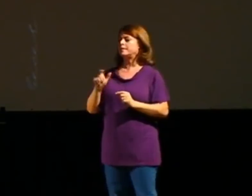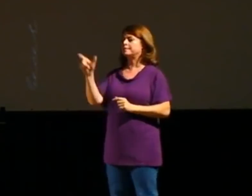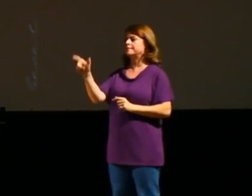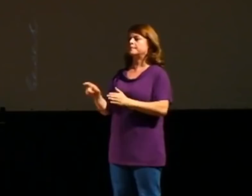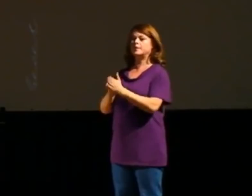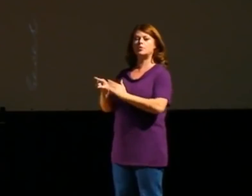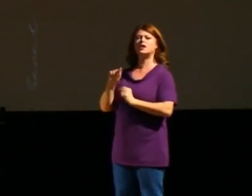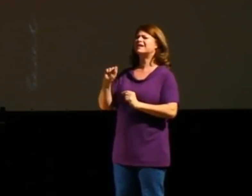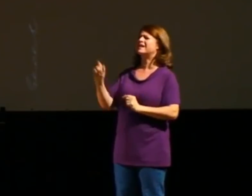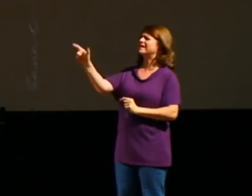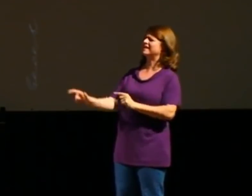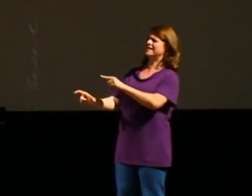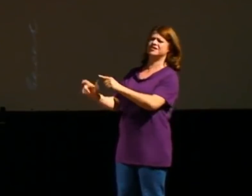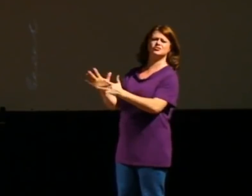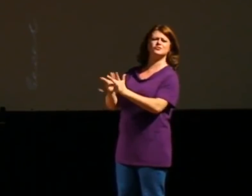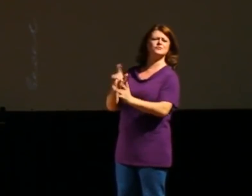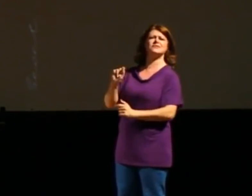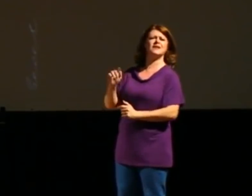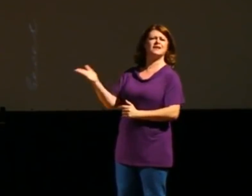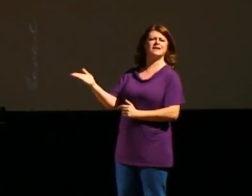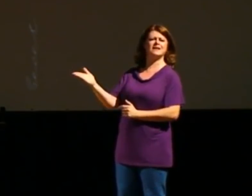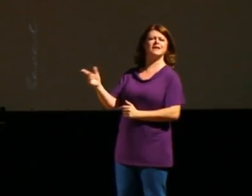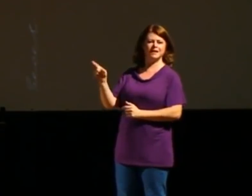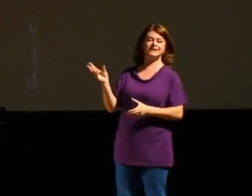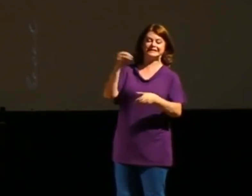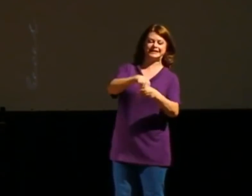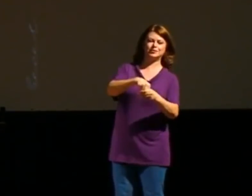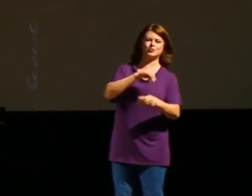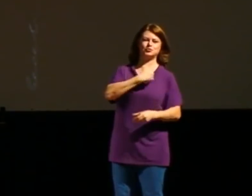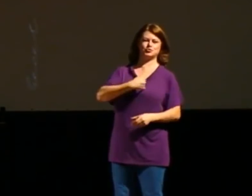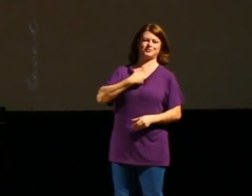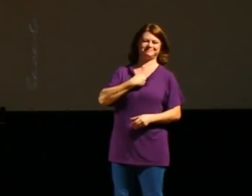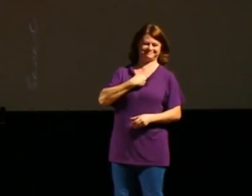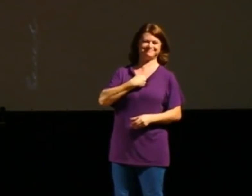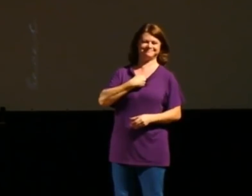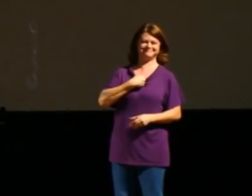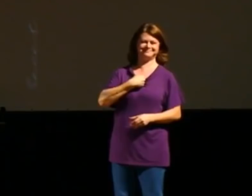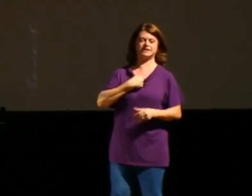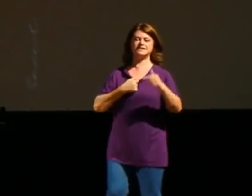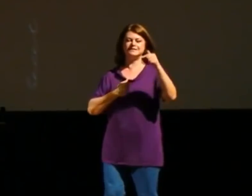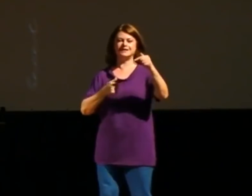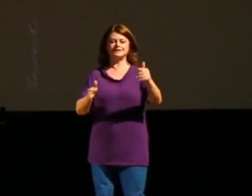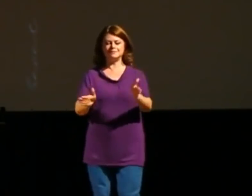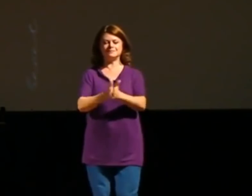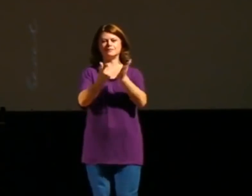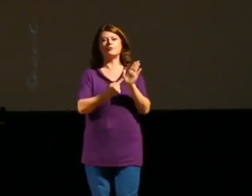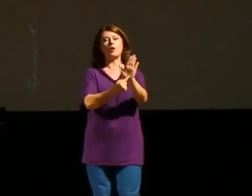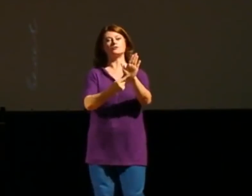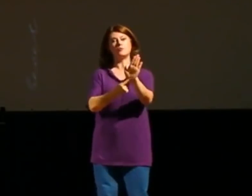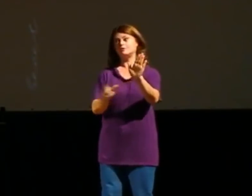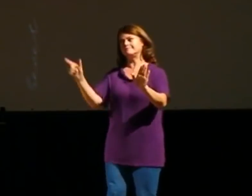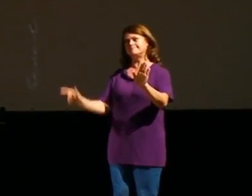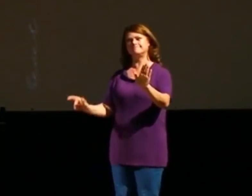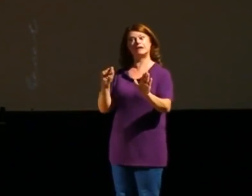Jesus? O Evangelho de João responde através de cada um desses 7 milagres: quem é Jesus? No capítulo